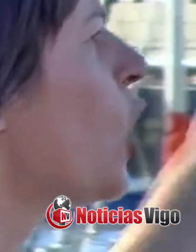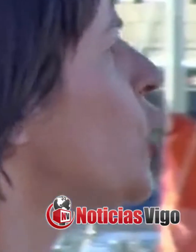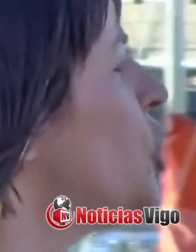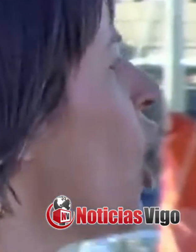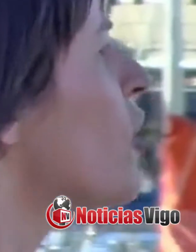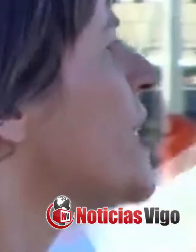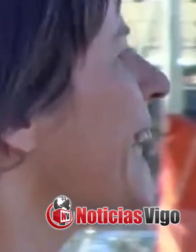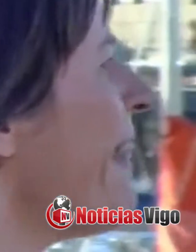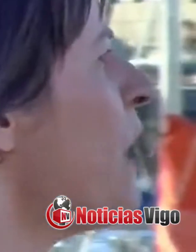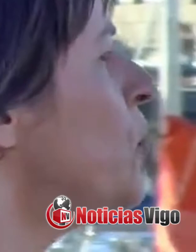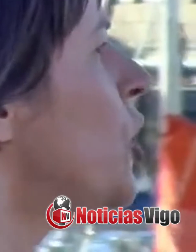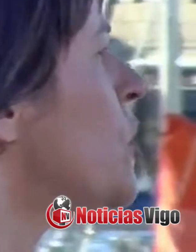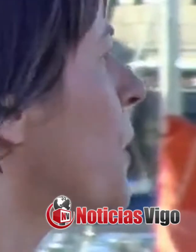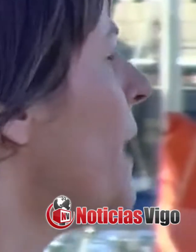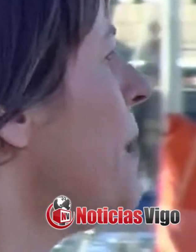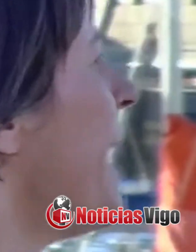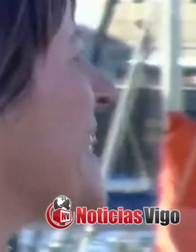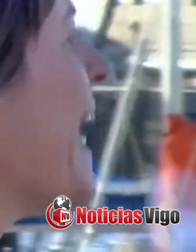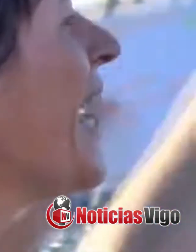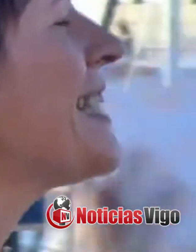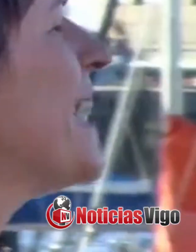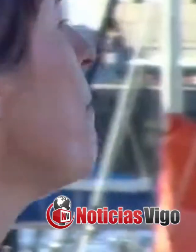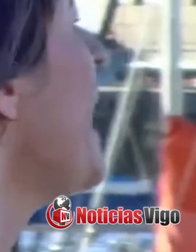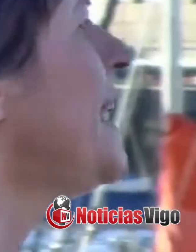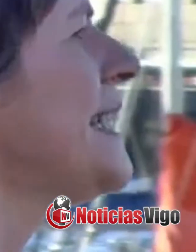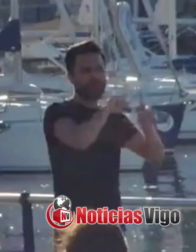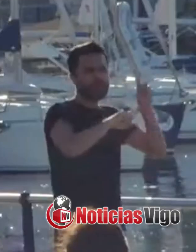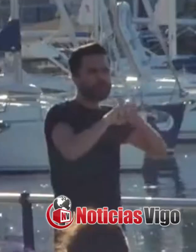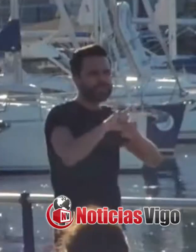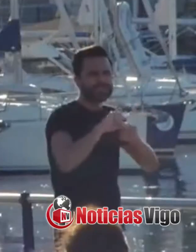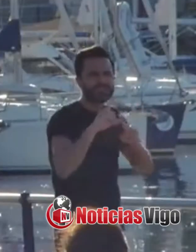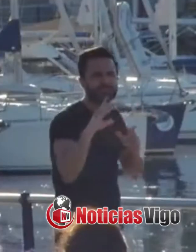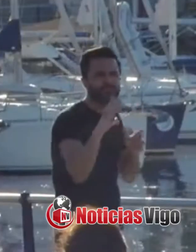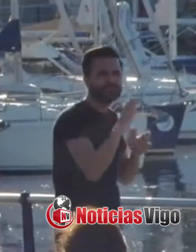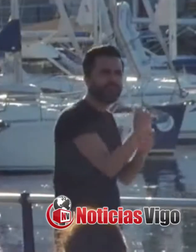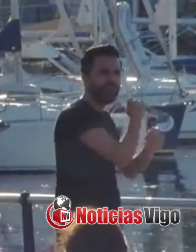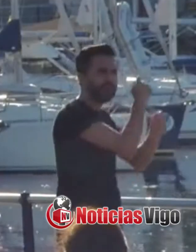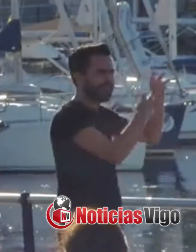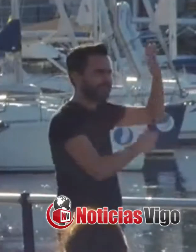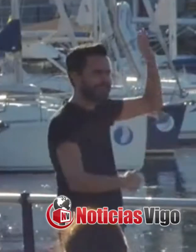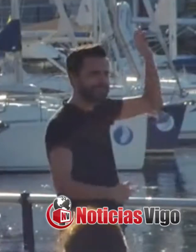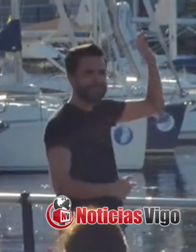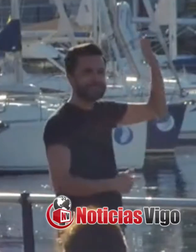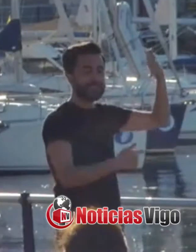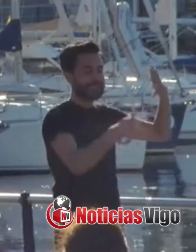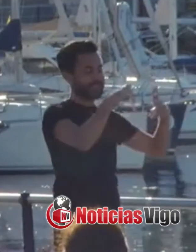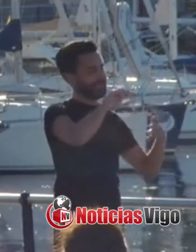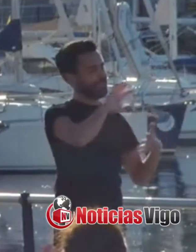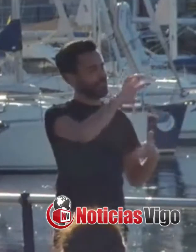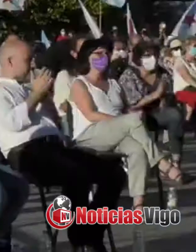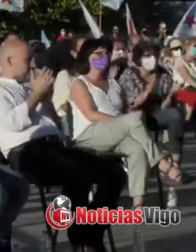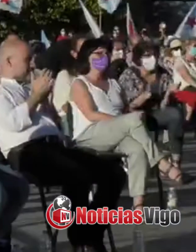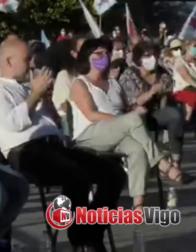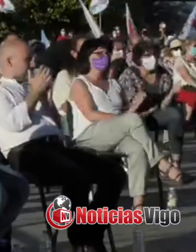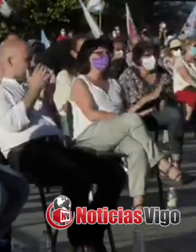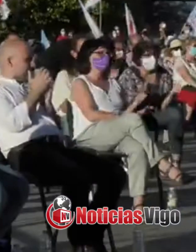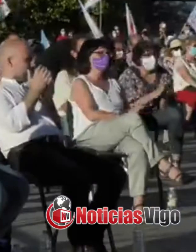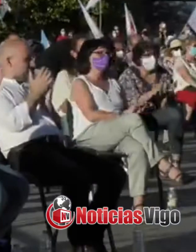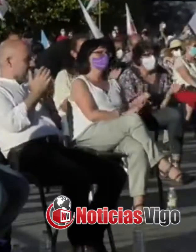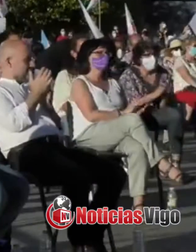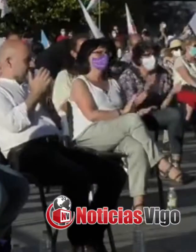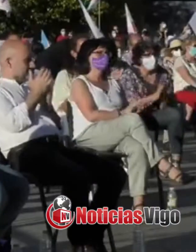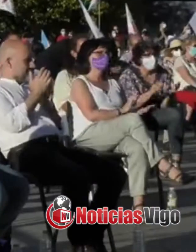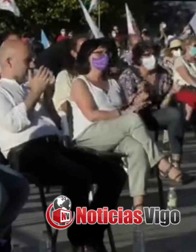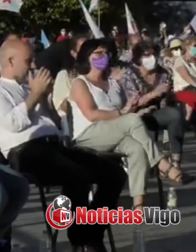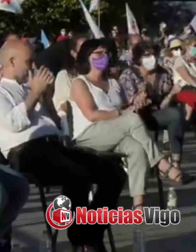o mesmo con todos e cada un dos problemas. Este país non se merece un presidente oportunista, necesita